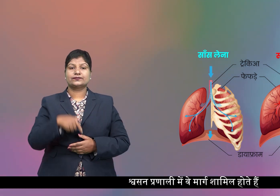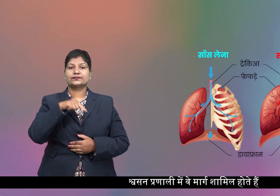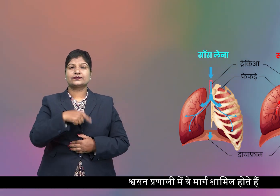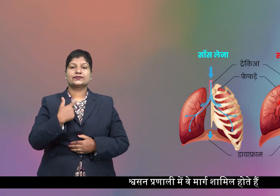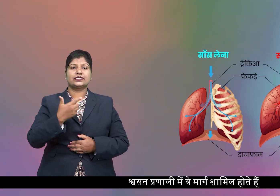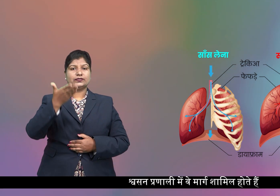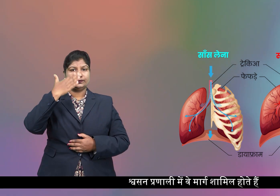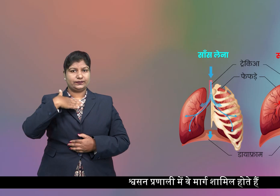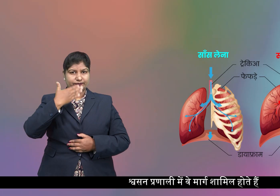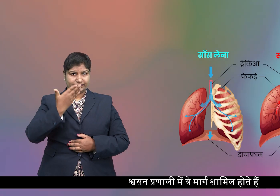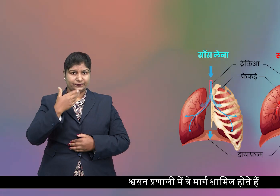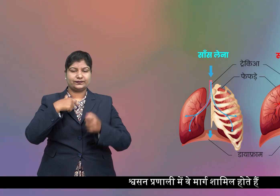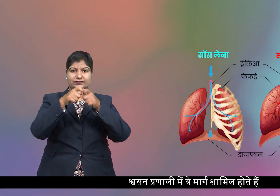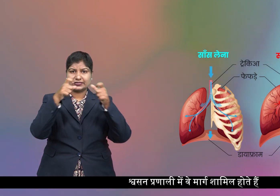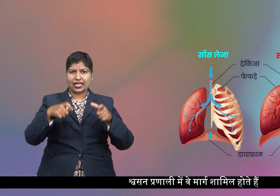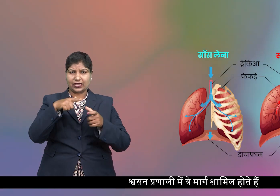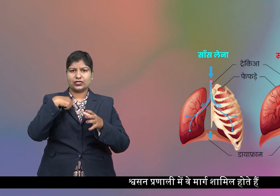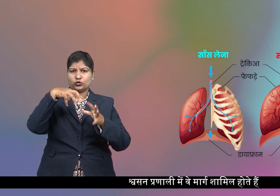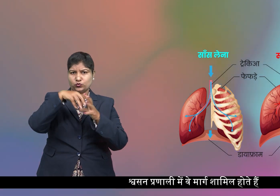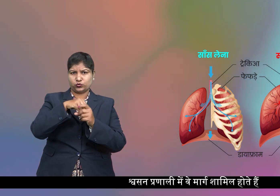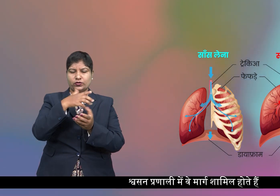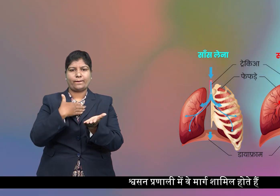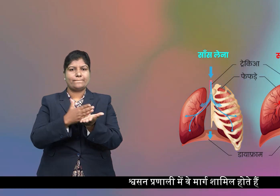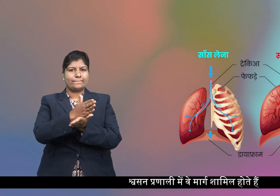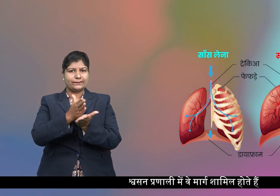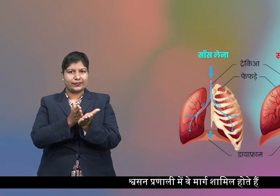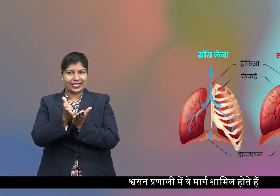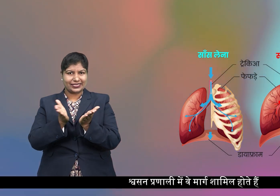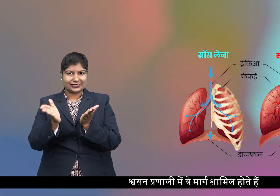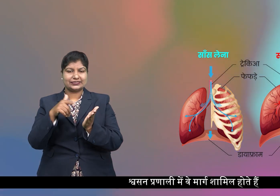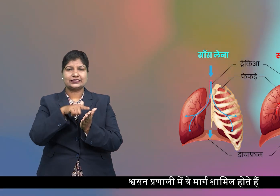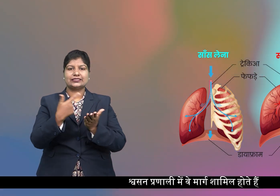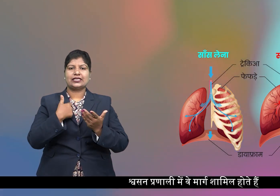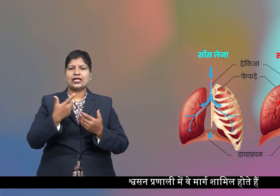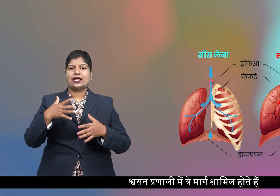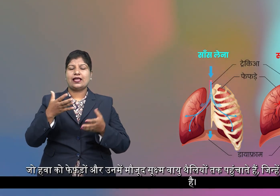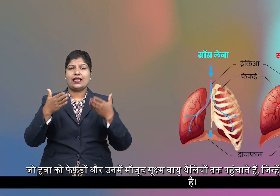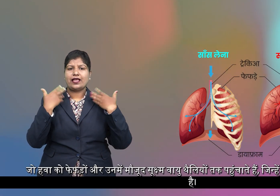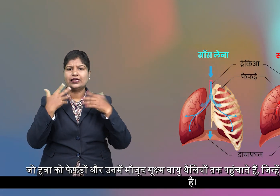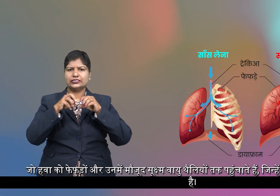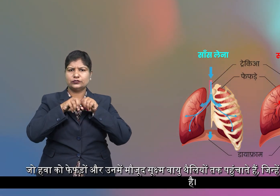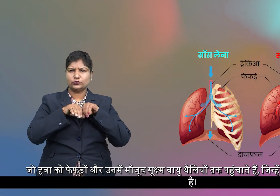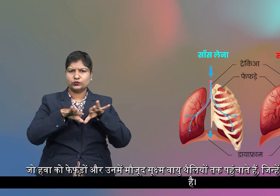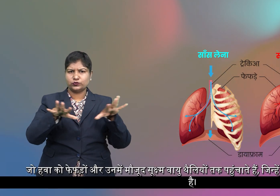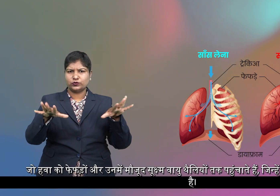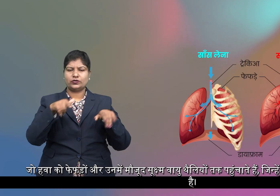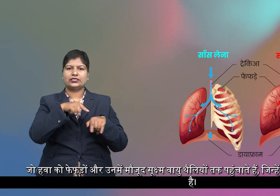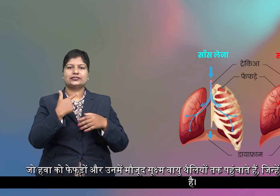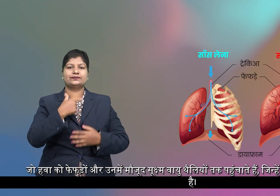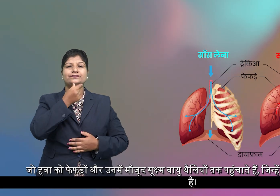श्वसन प्रणाली में वे मार्ग शामिल होते हैं जो हवा को